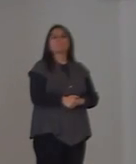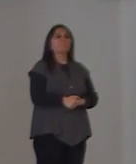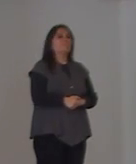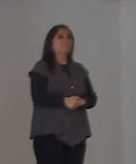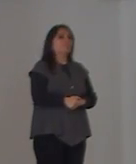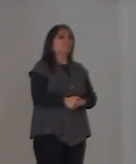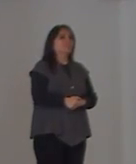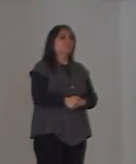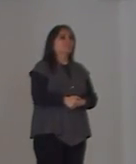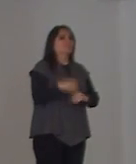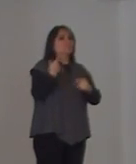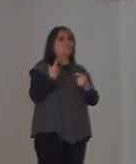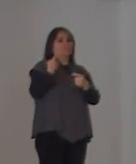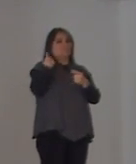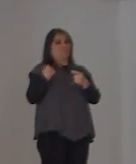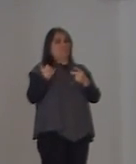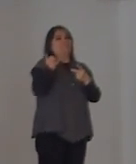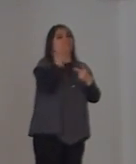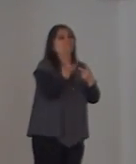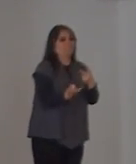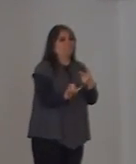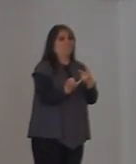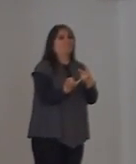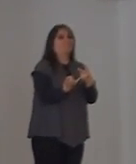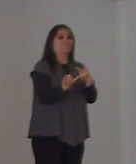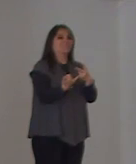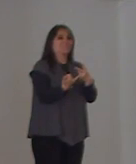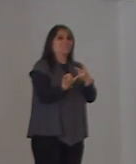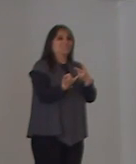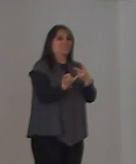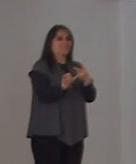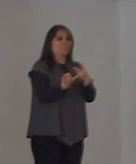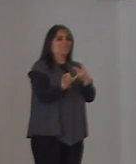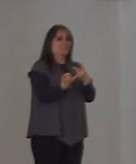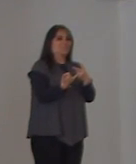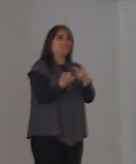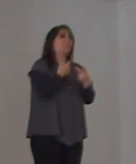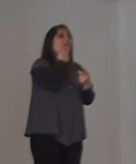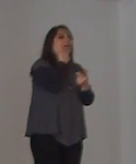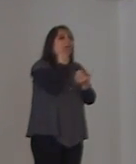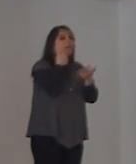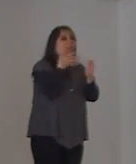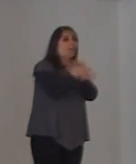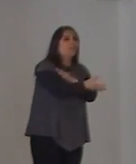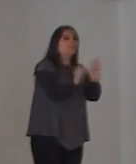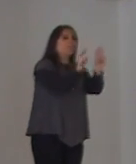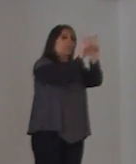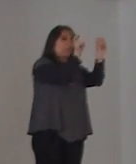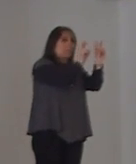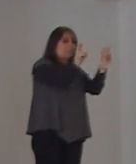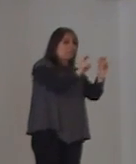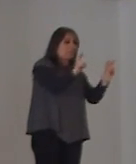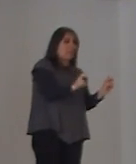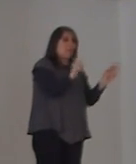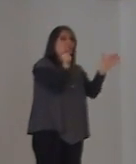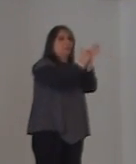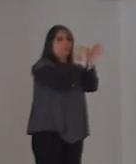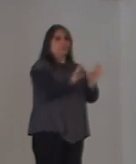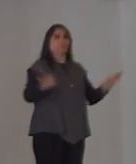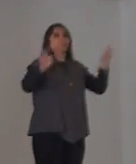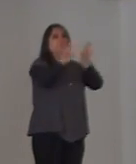Durante toda esta jornada, la jornada de ayer y de hoy, hemos hablado de diferentes temas que nos parece muy